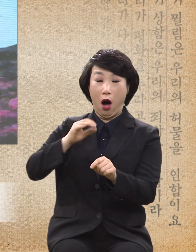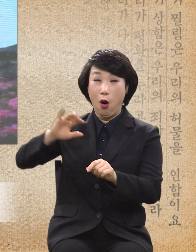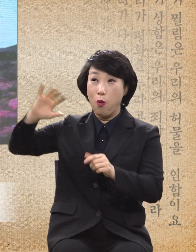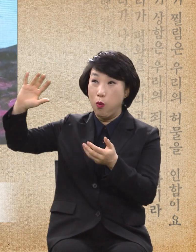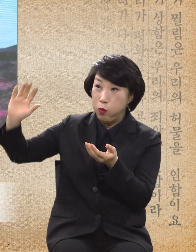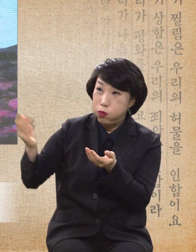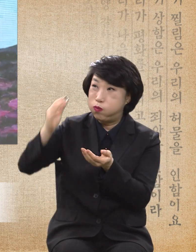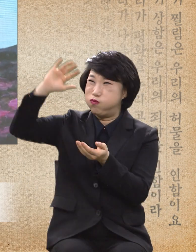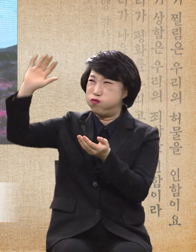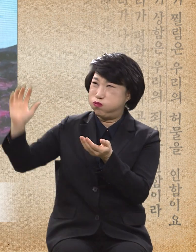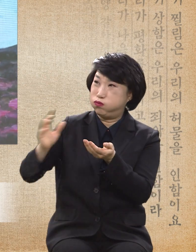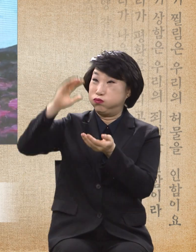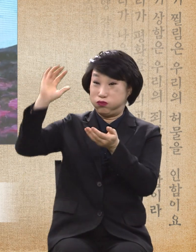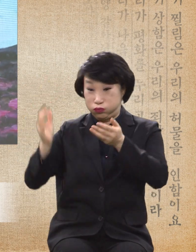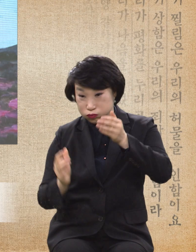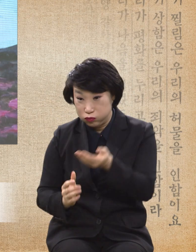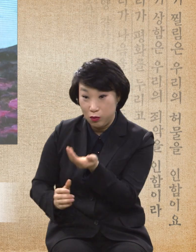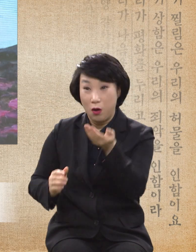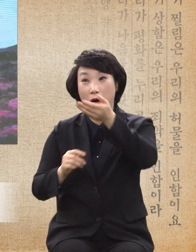광풍이 일어납니다.